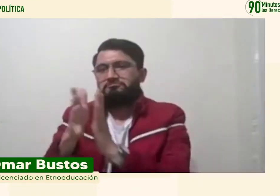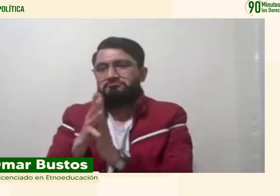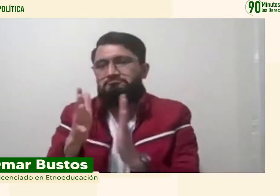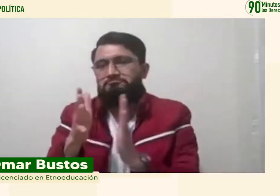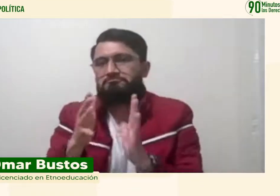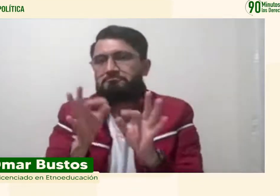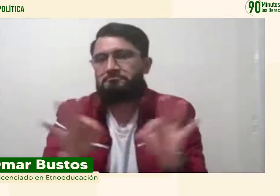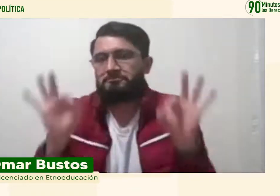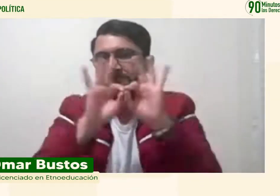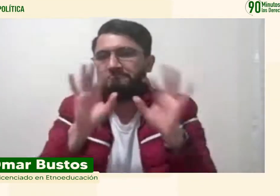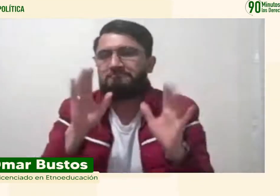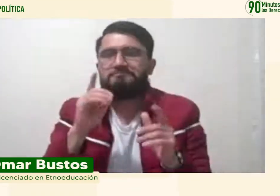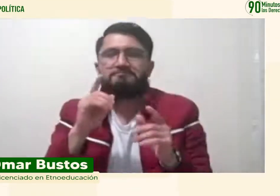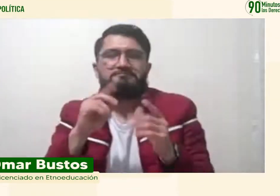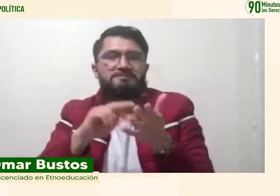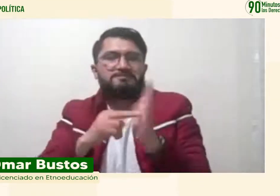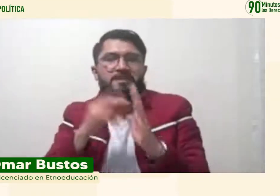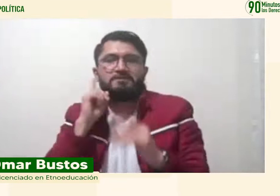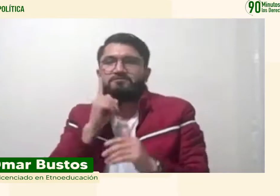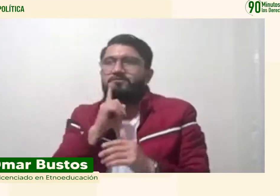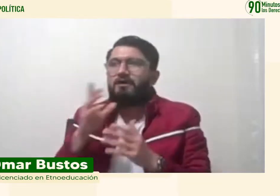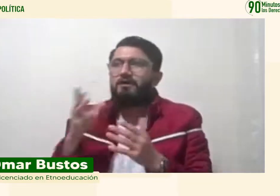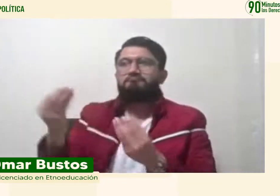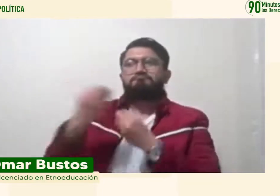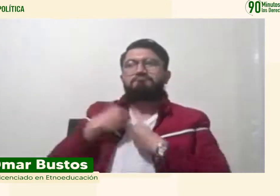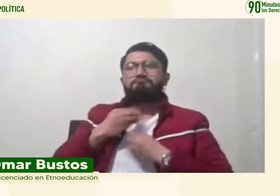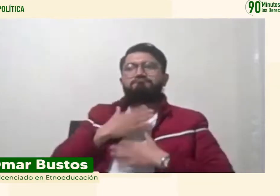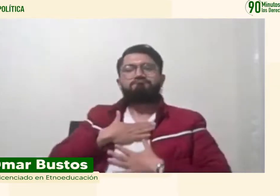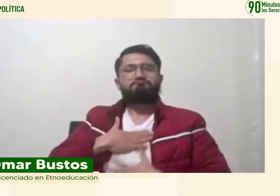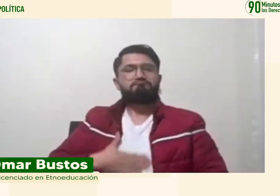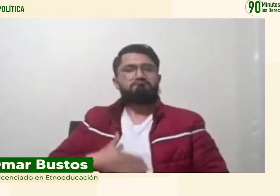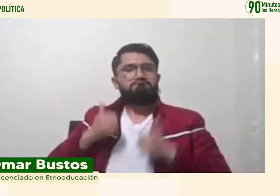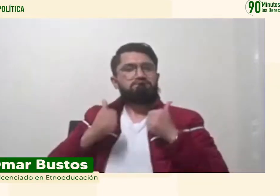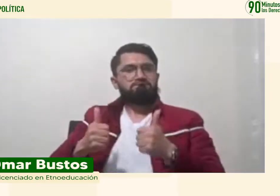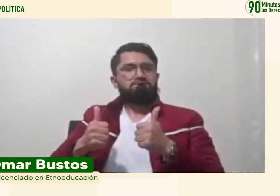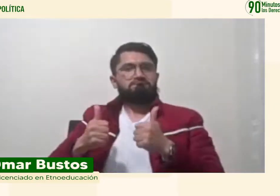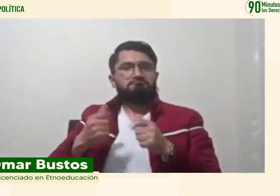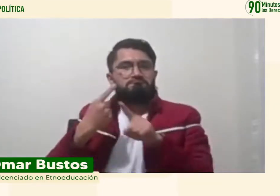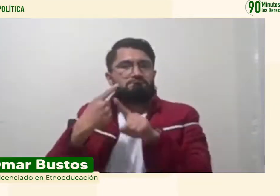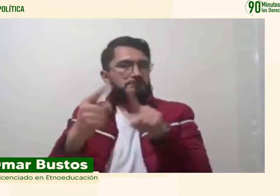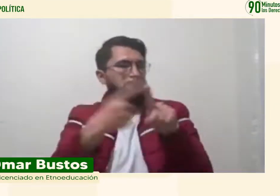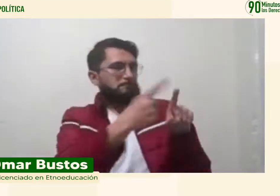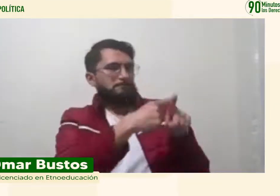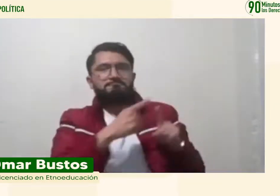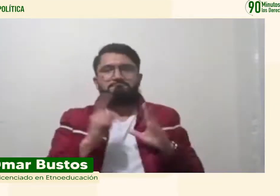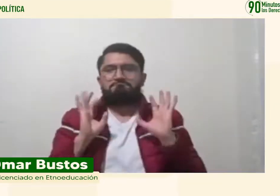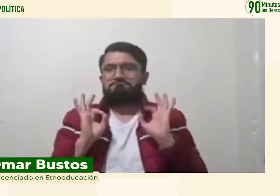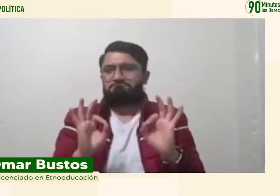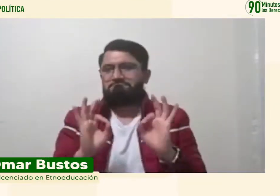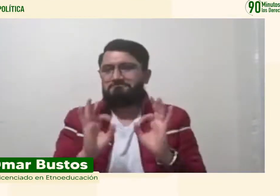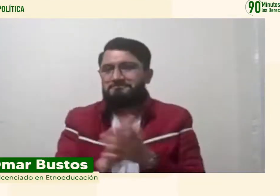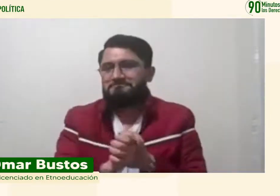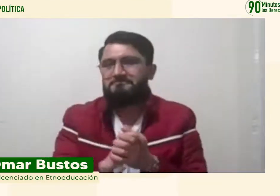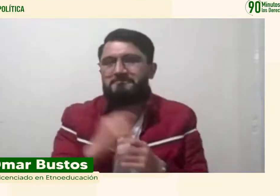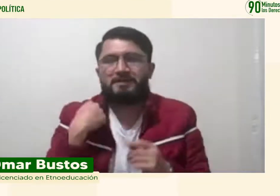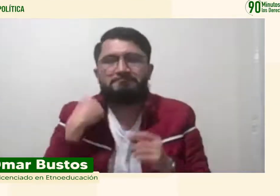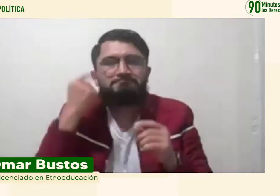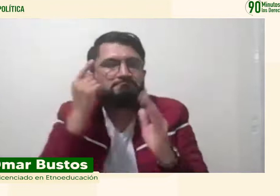también dar esta información de los diferentes candidatos así la comunidad sorda puede recibirla y puede recibir